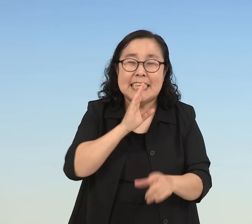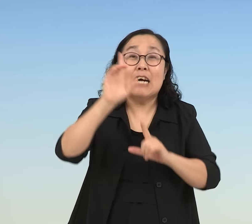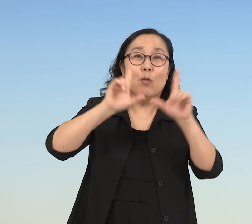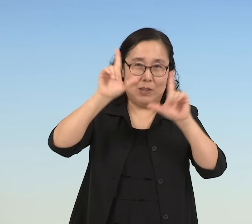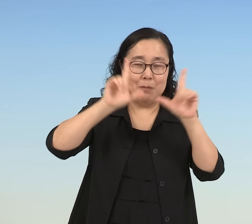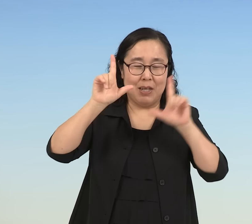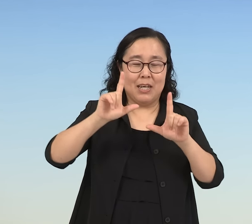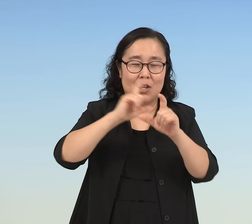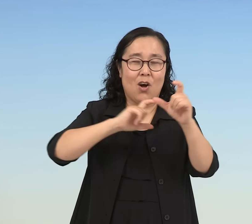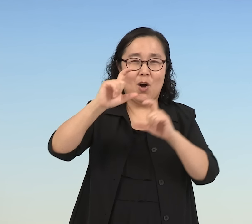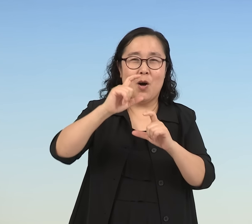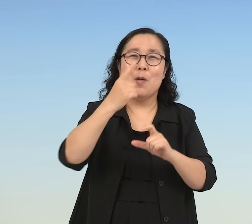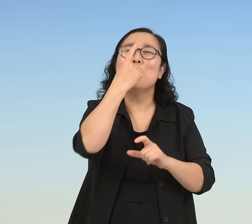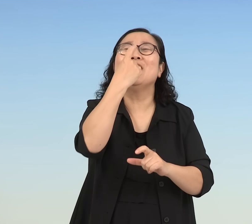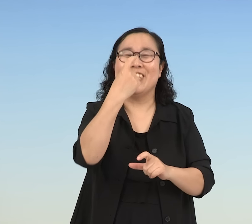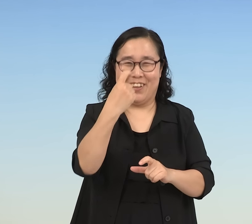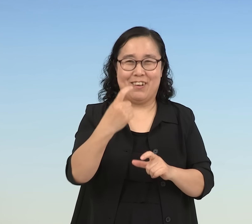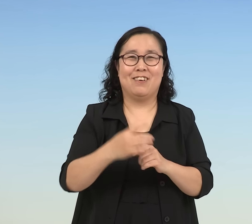참고로만 해주세요.